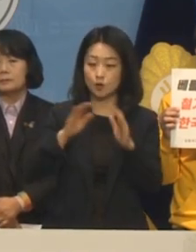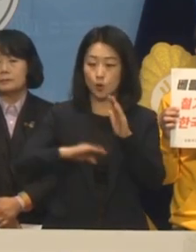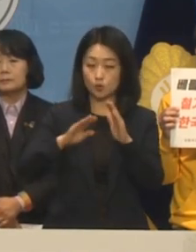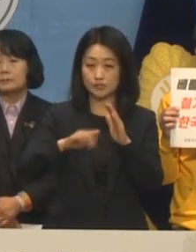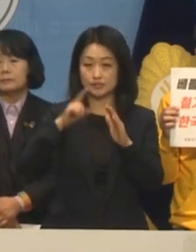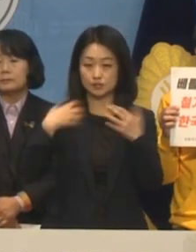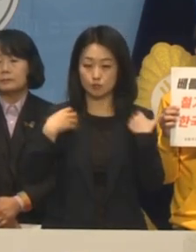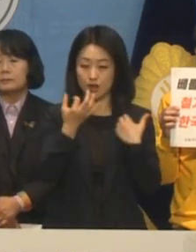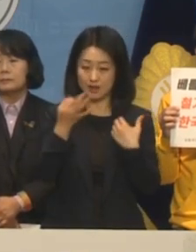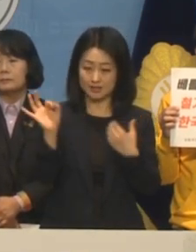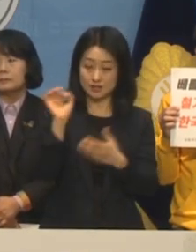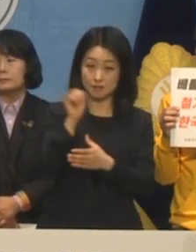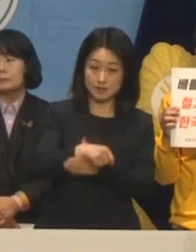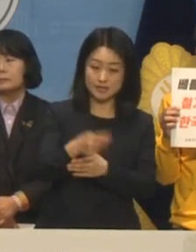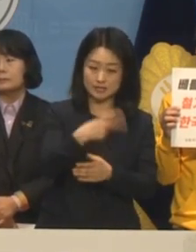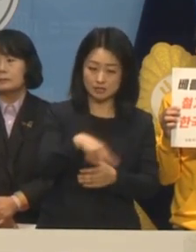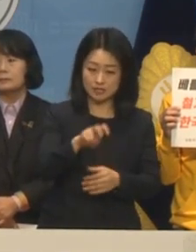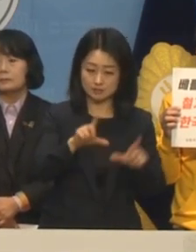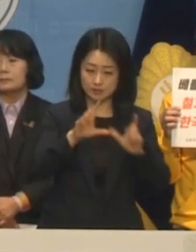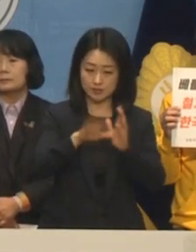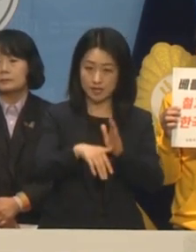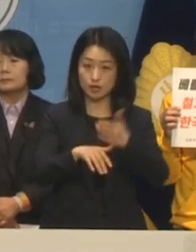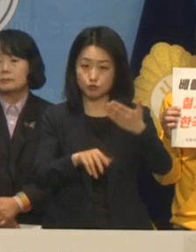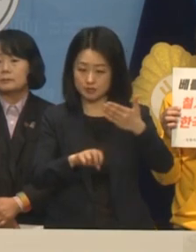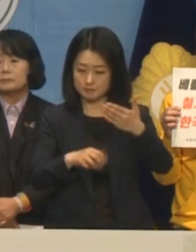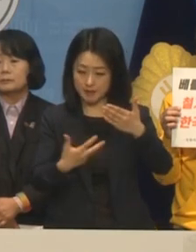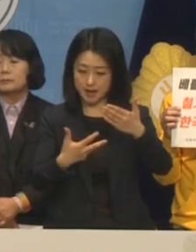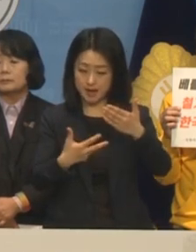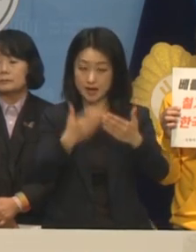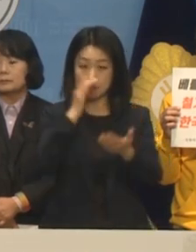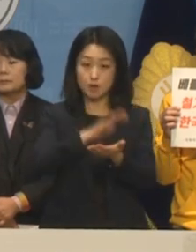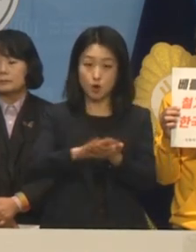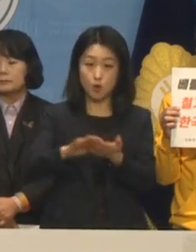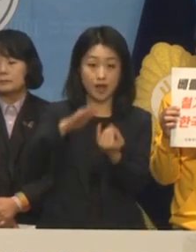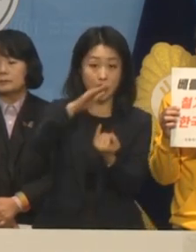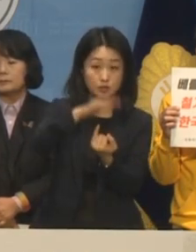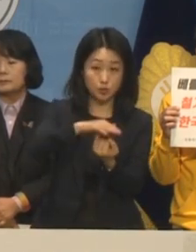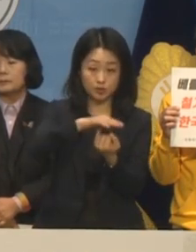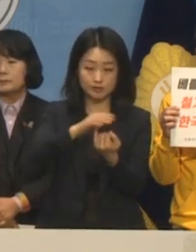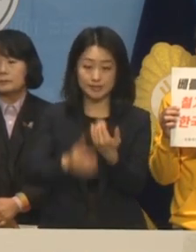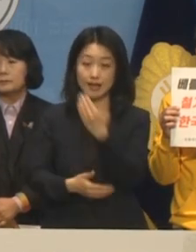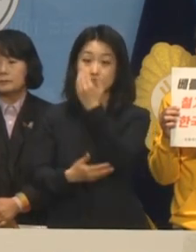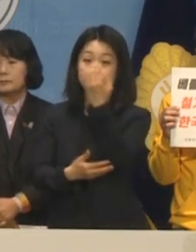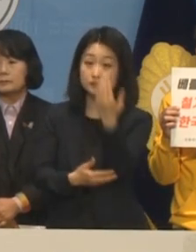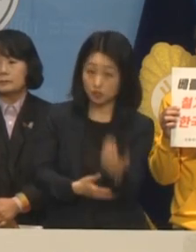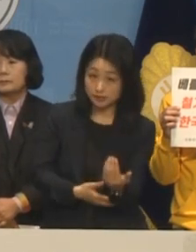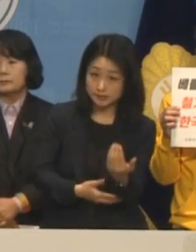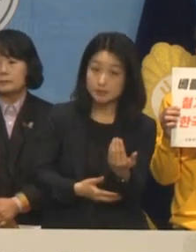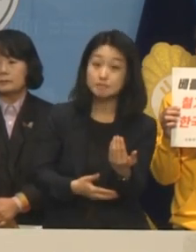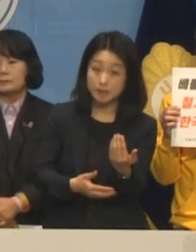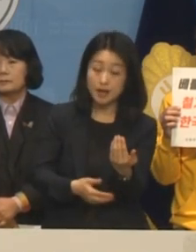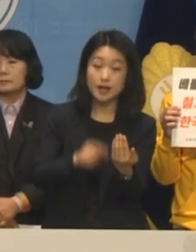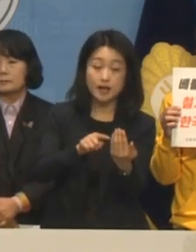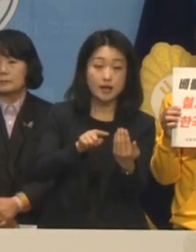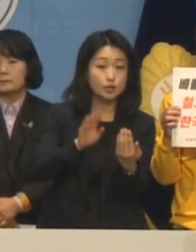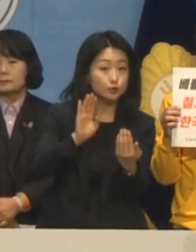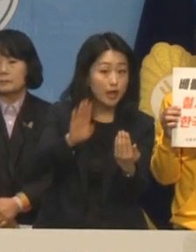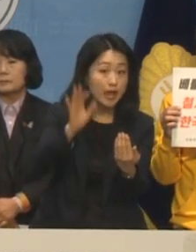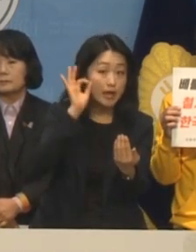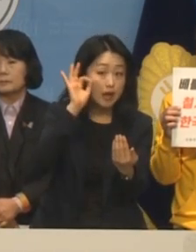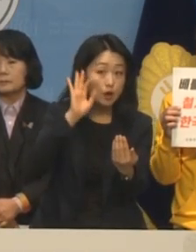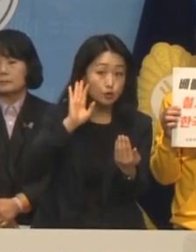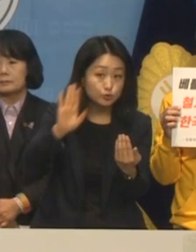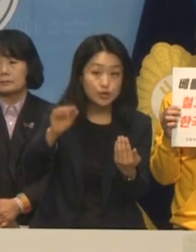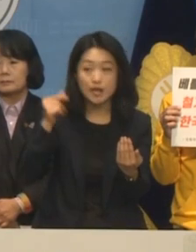허가를 받아 2020년 9월 28일 평화의 소녀상을 설치했습니다. 하지만 설치 후 불과 열흘